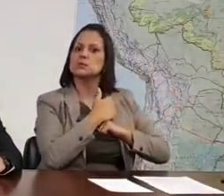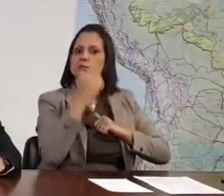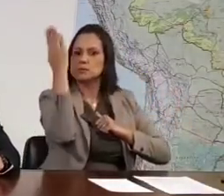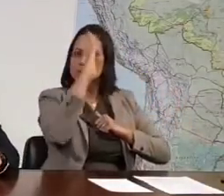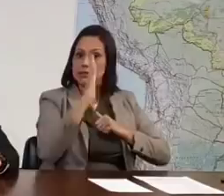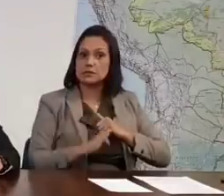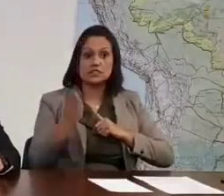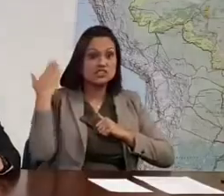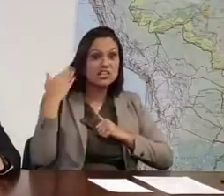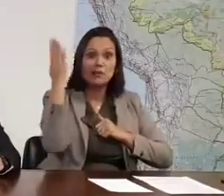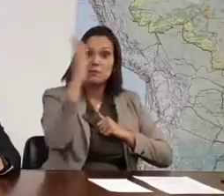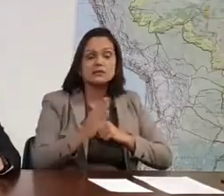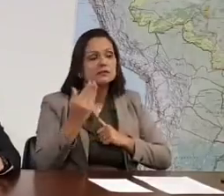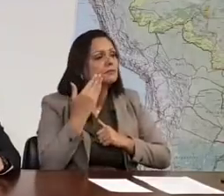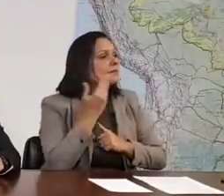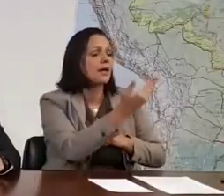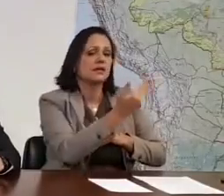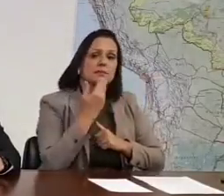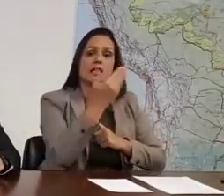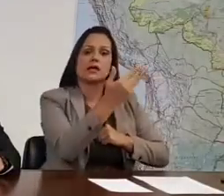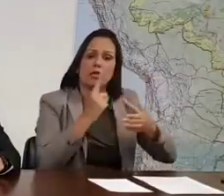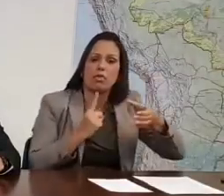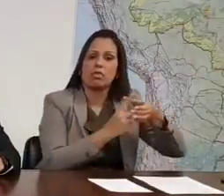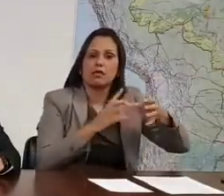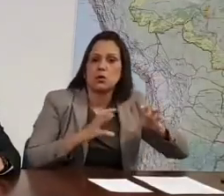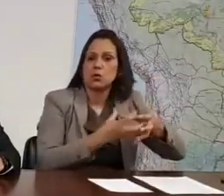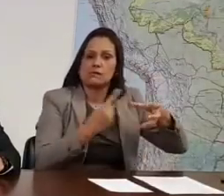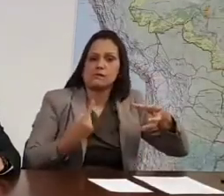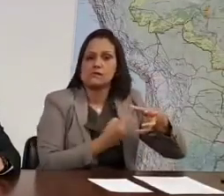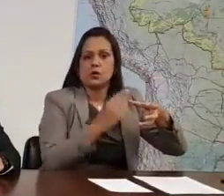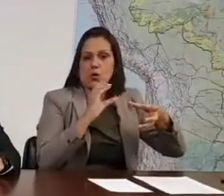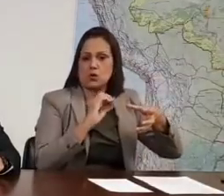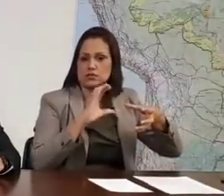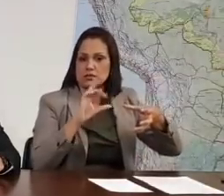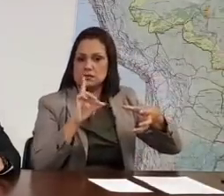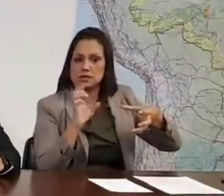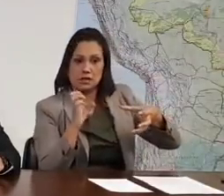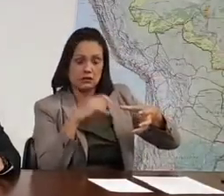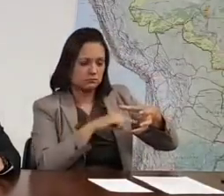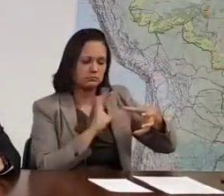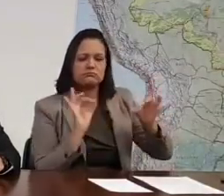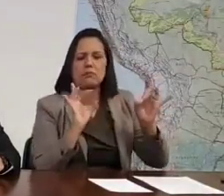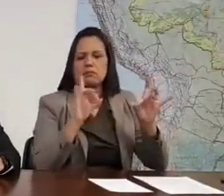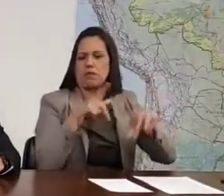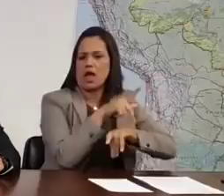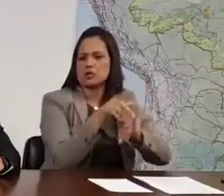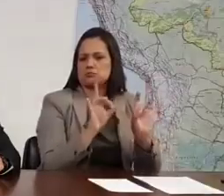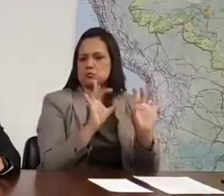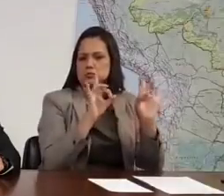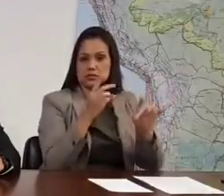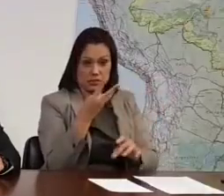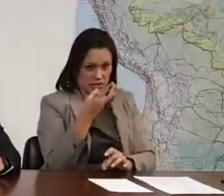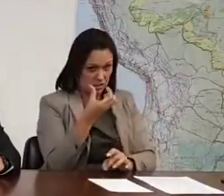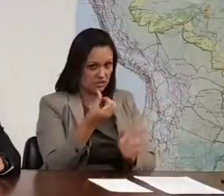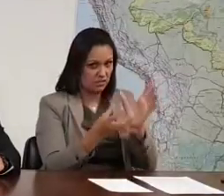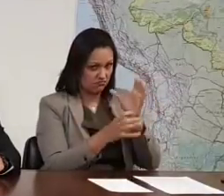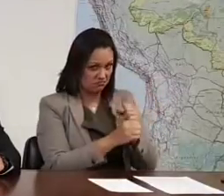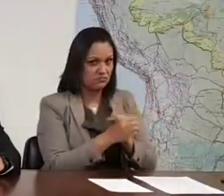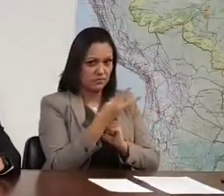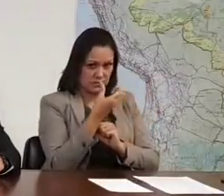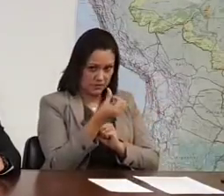a década de 90, que o Brasil trabalha para ingressar nesse seleto grupo de países. São 36